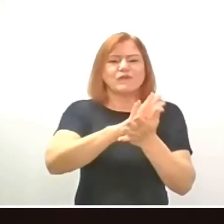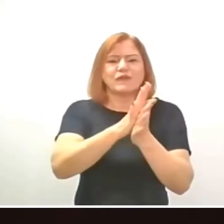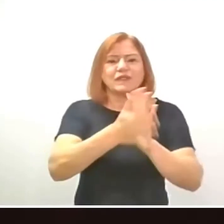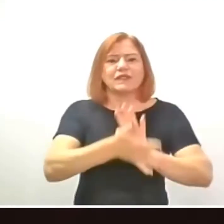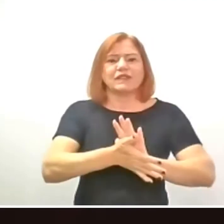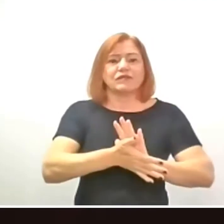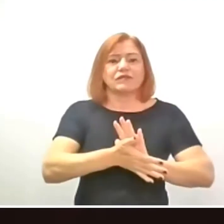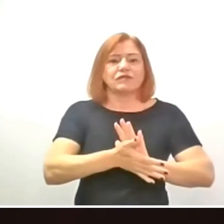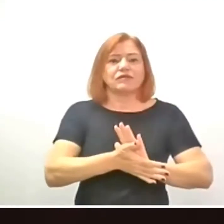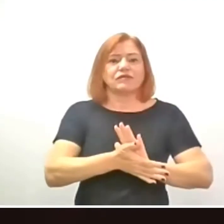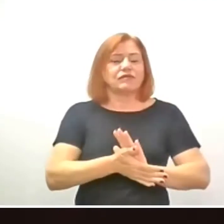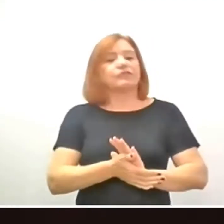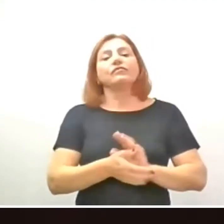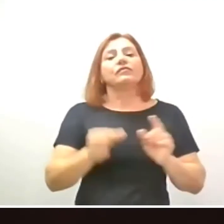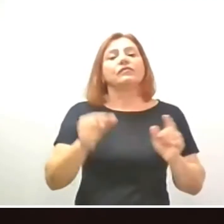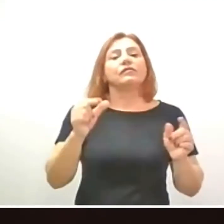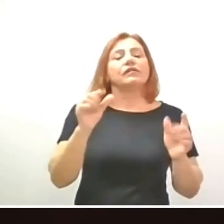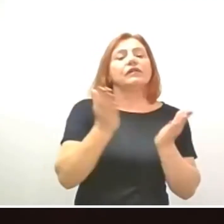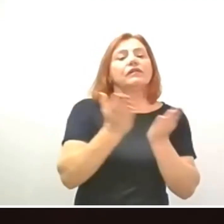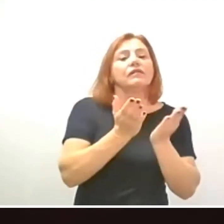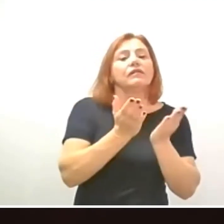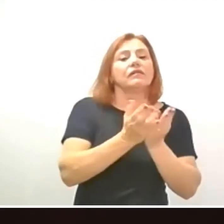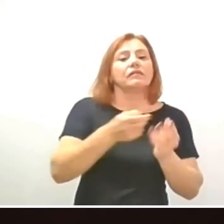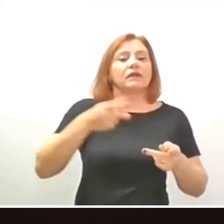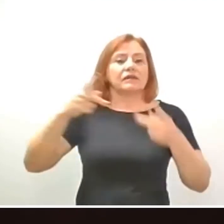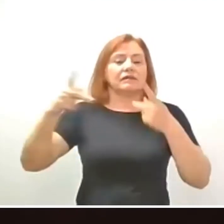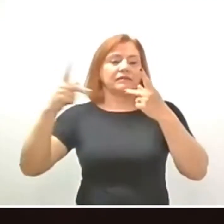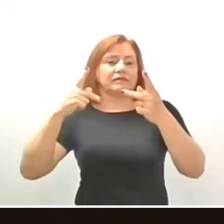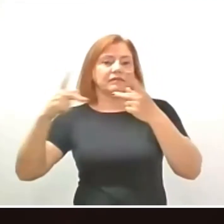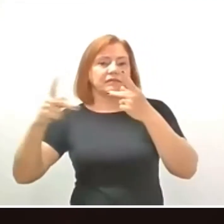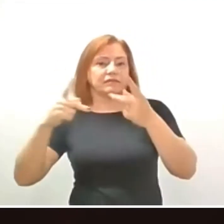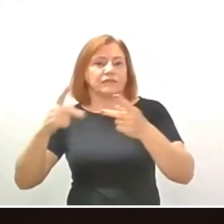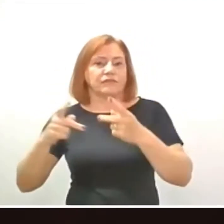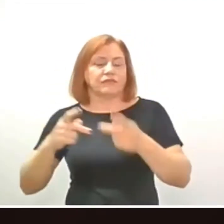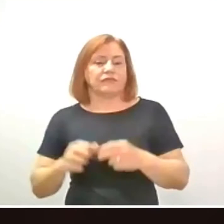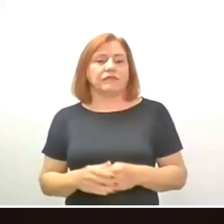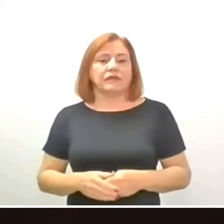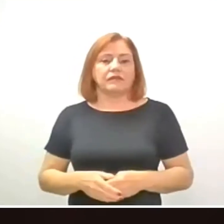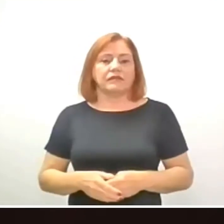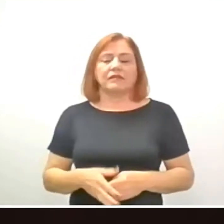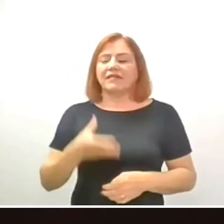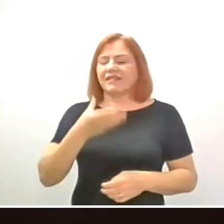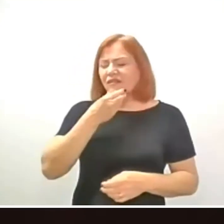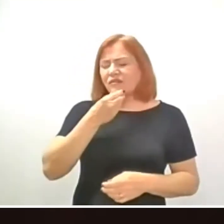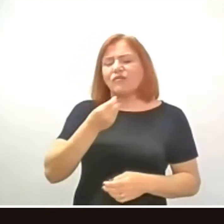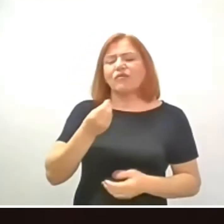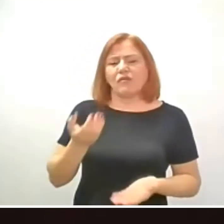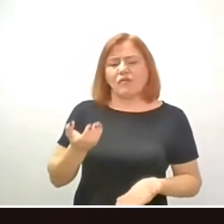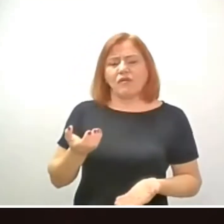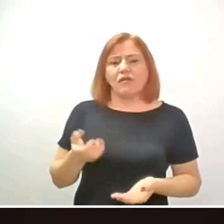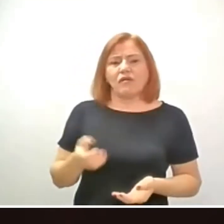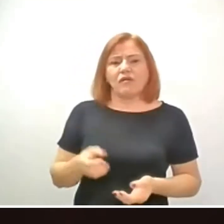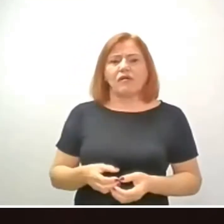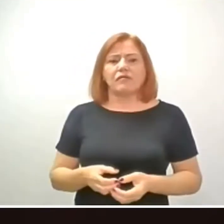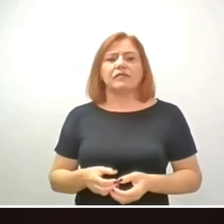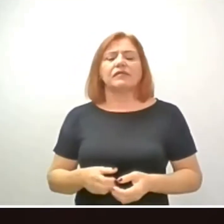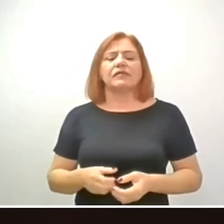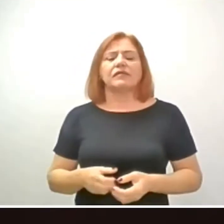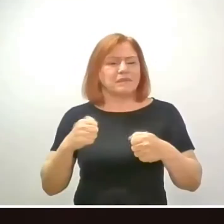do segundo século. E os homens então tiveram que se organizar